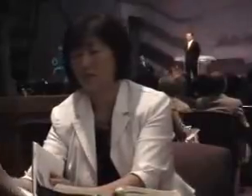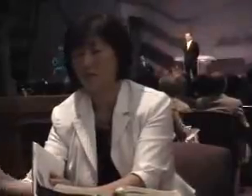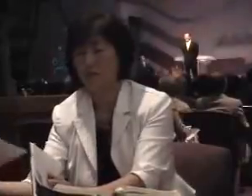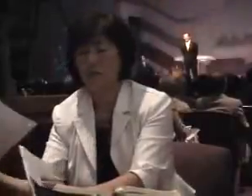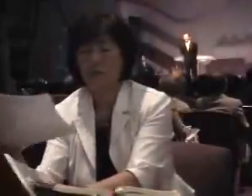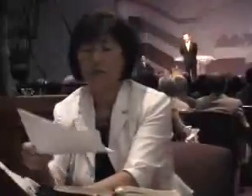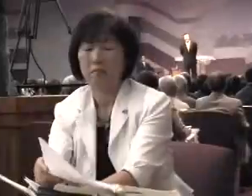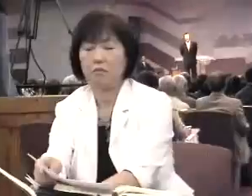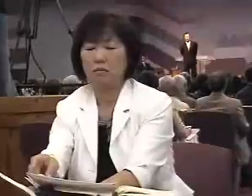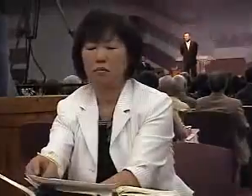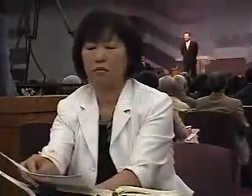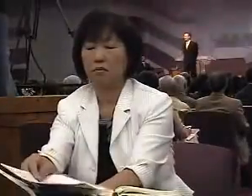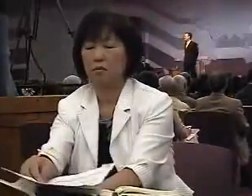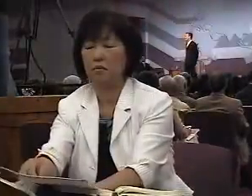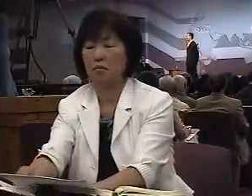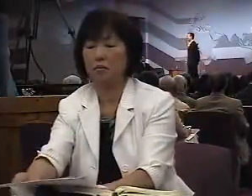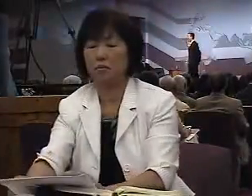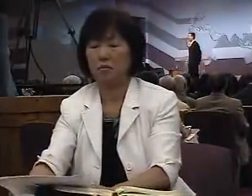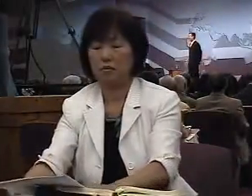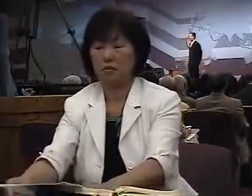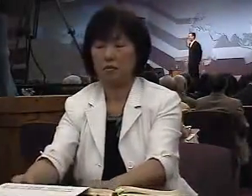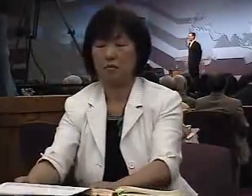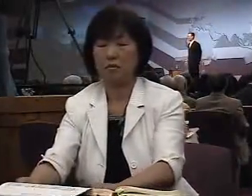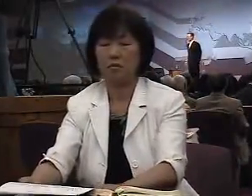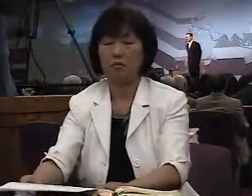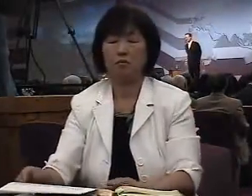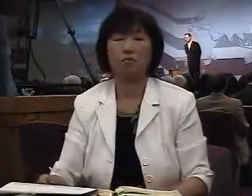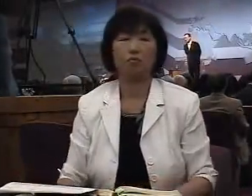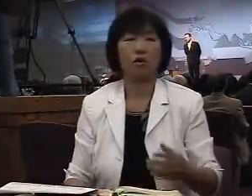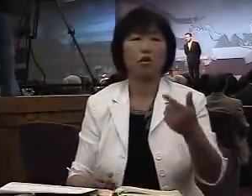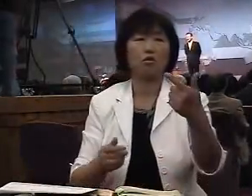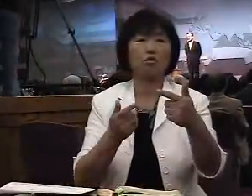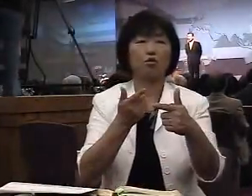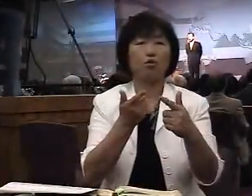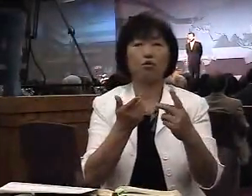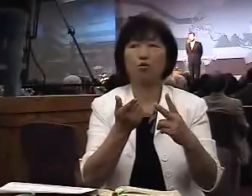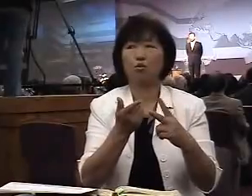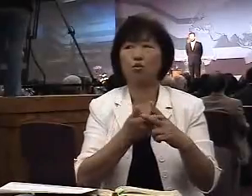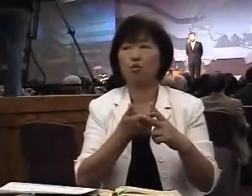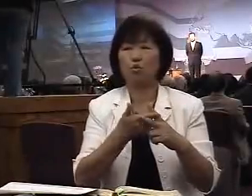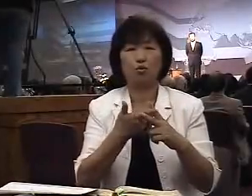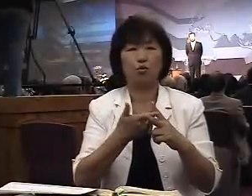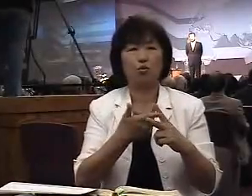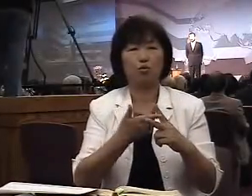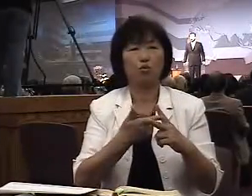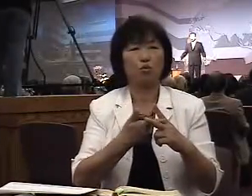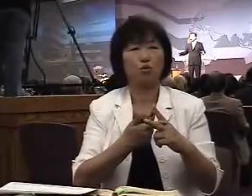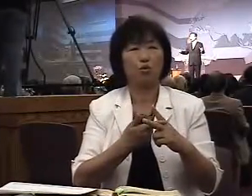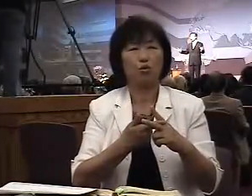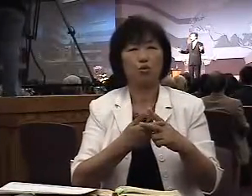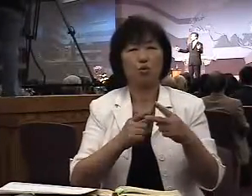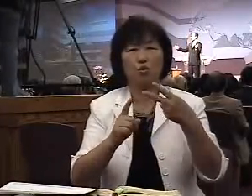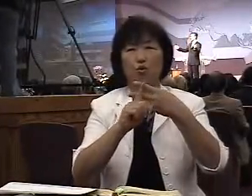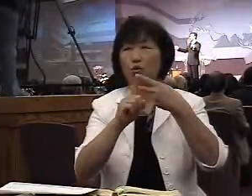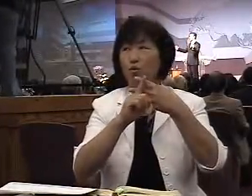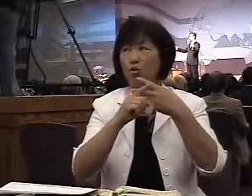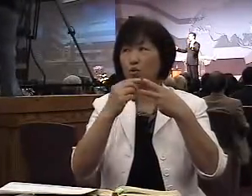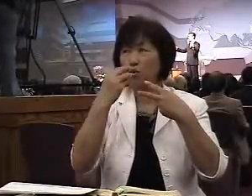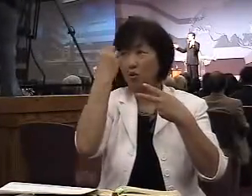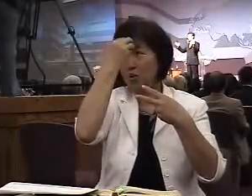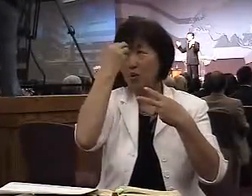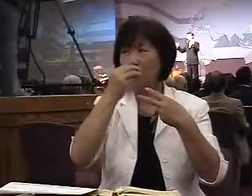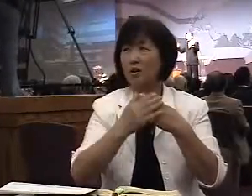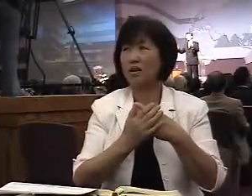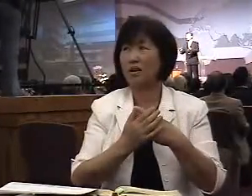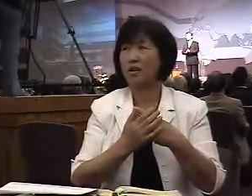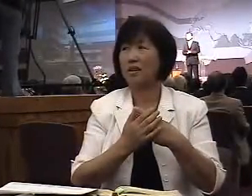근데 이 타일이 6학년 미만이어야 합니다. 그래서 어제 이 말을 비전 예배 때 했더니 우리 중고등부 학생들이 그냥 하고 난리가